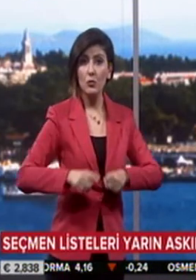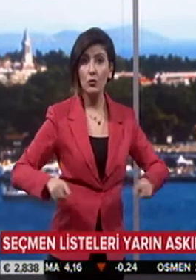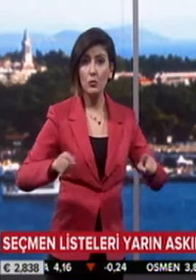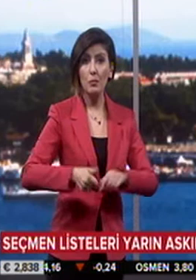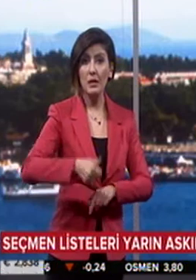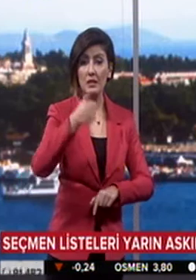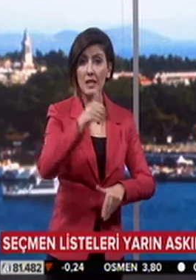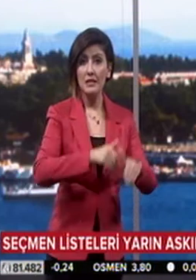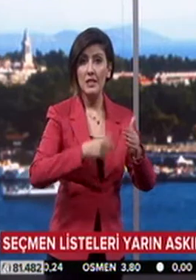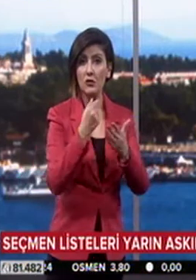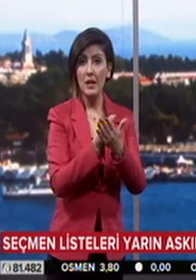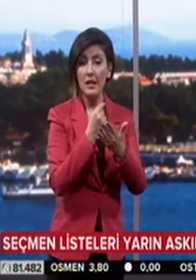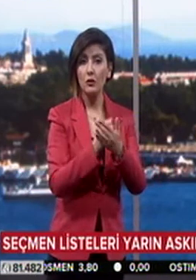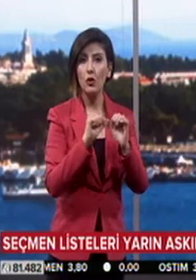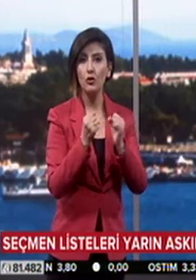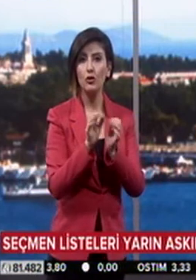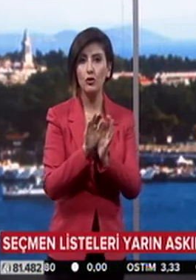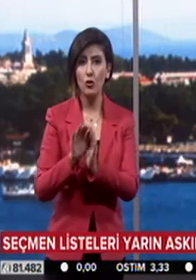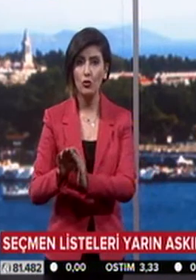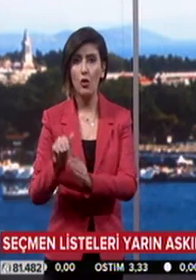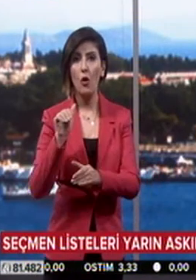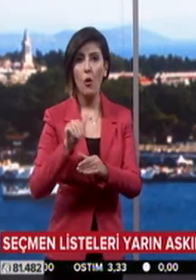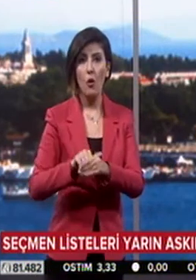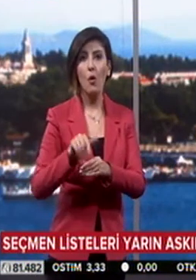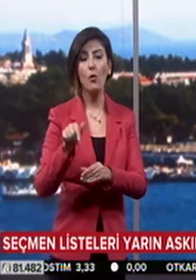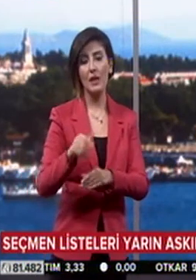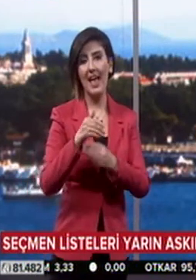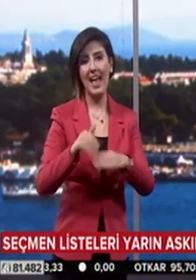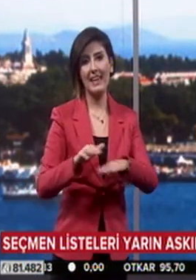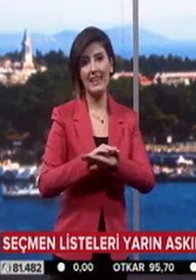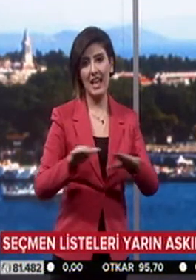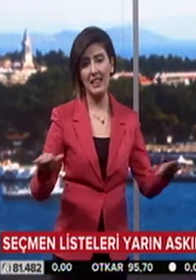başkanlığınca seçmen kayıtları dondurulacak ve oy kullanmaları engellenecek.